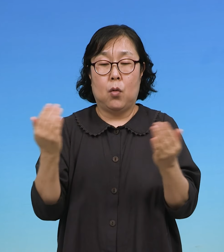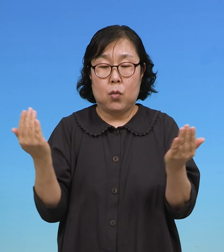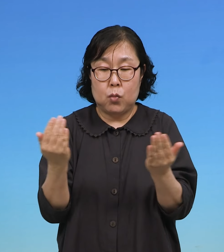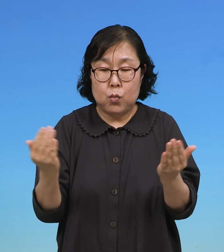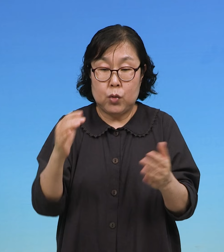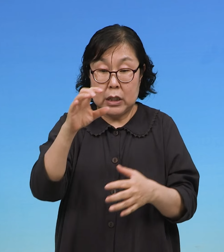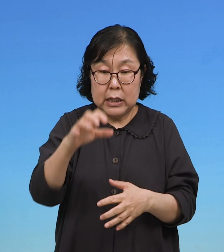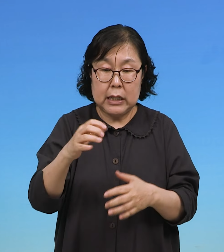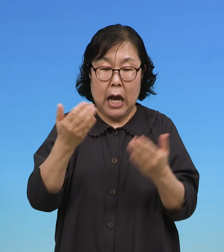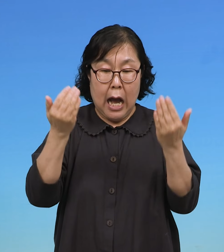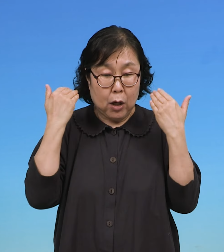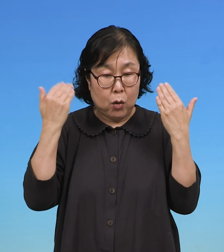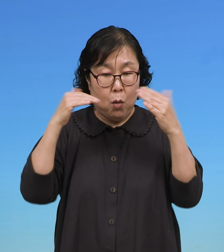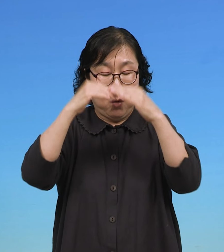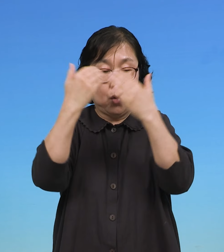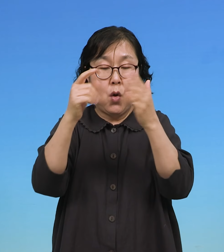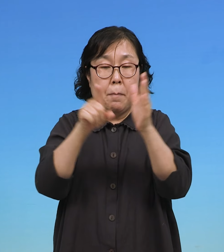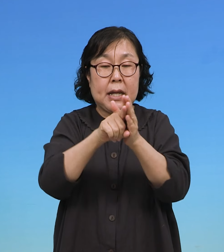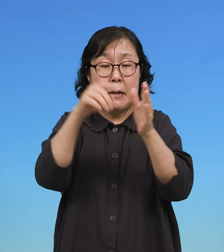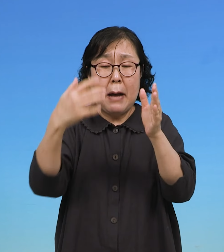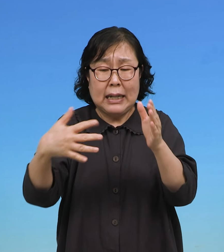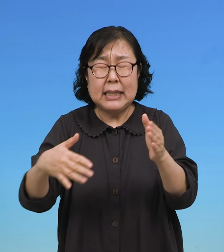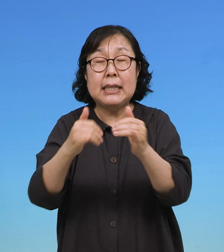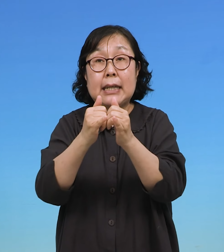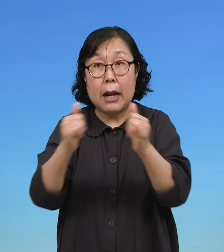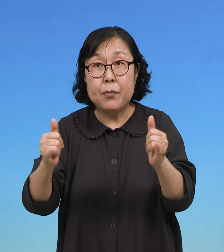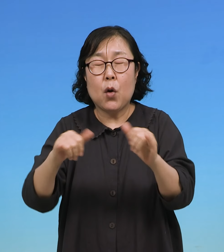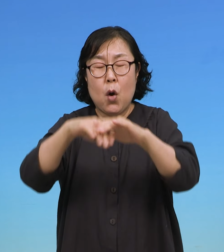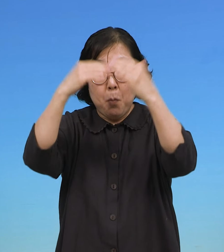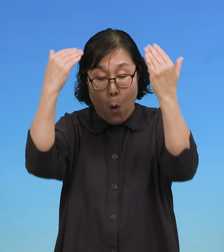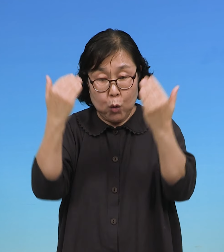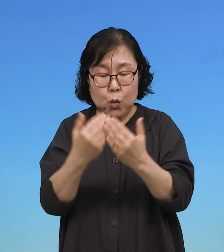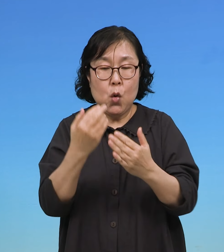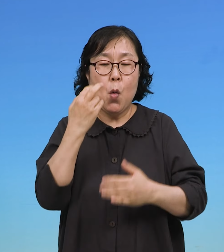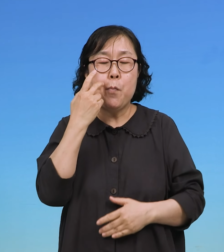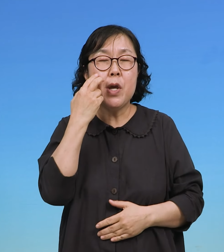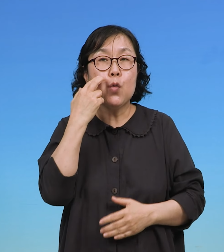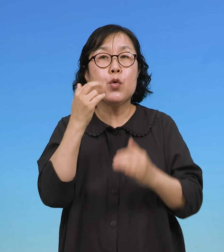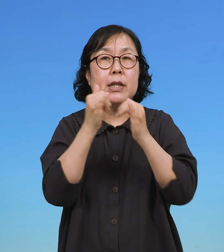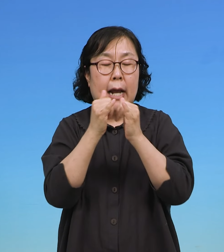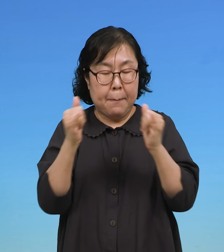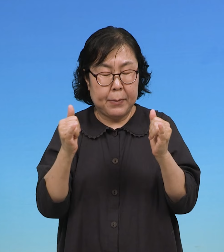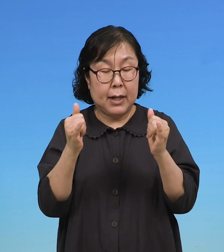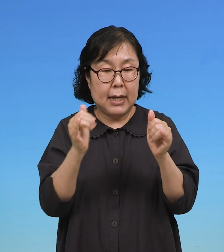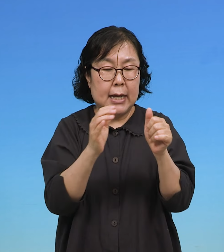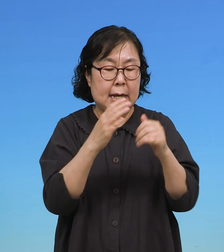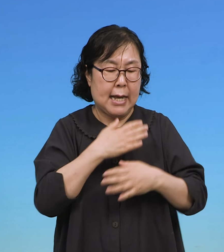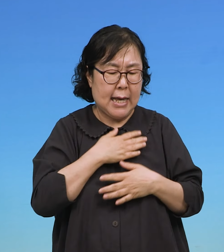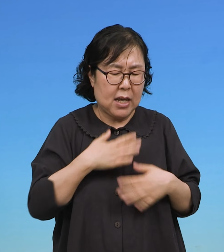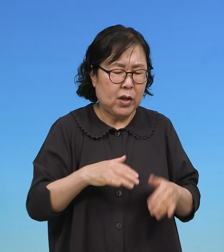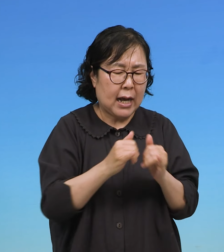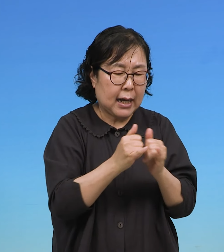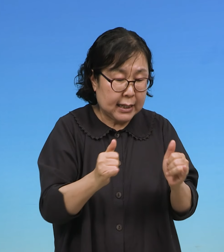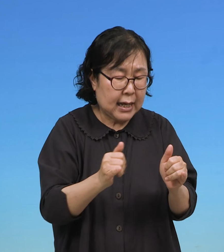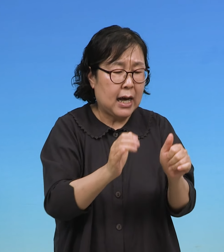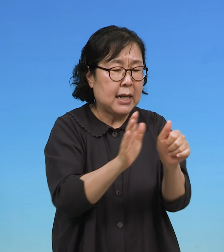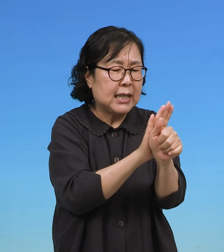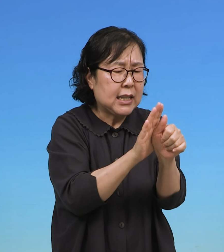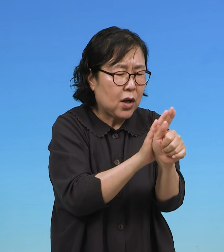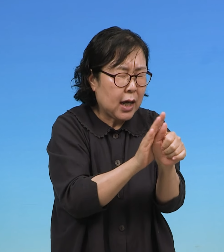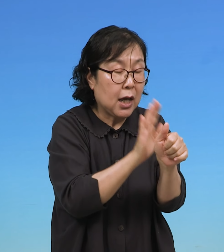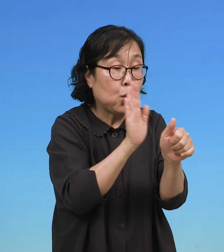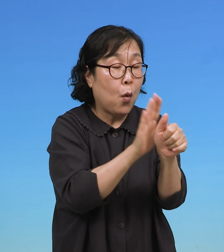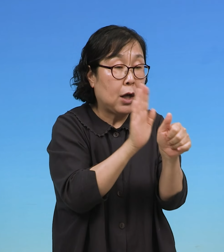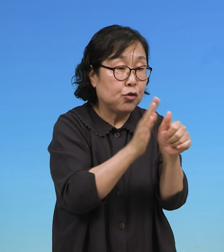안 믿는 사람도 똑같이 이야기를 하는 겁니다. 이 미국 사람들의 약자에 대한 이 친절함은 이게 기독교